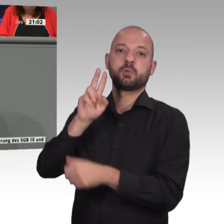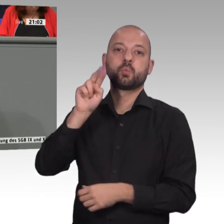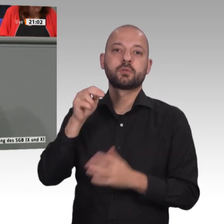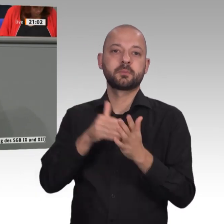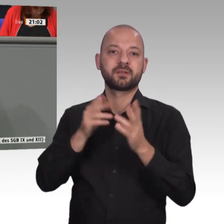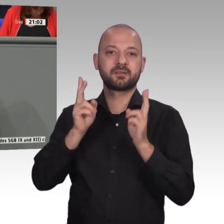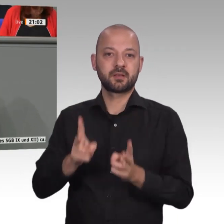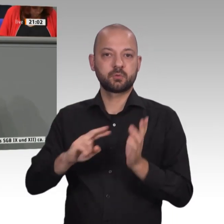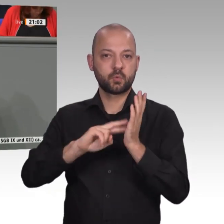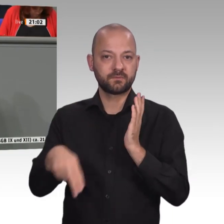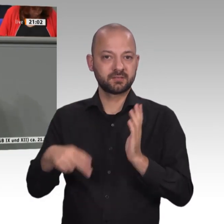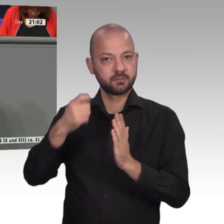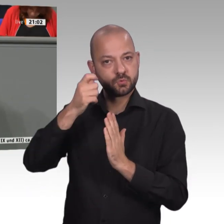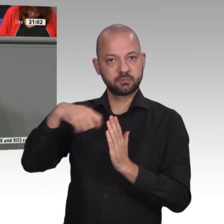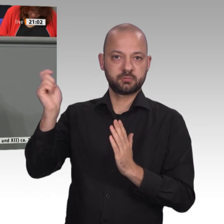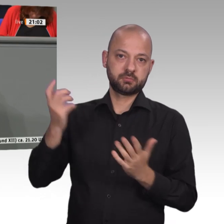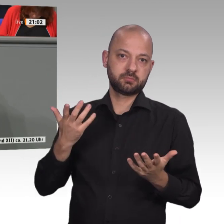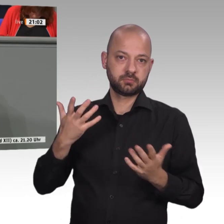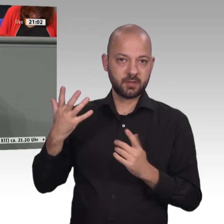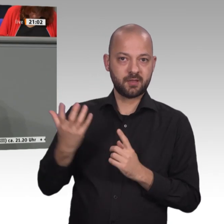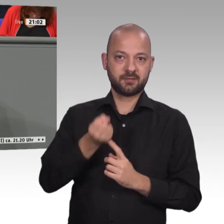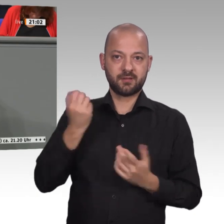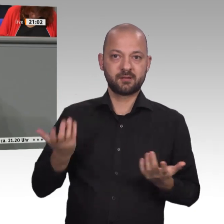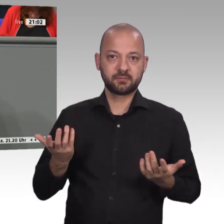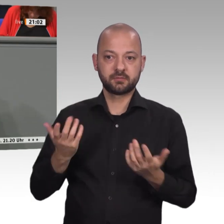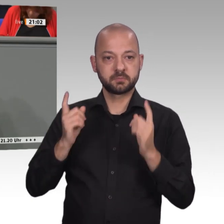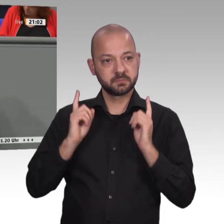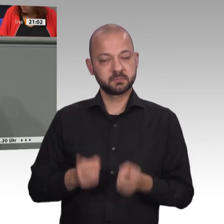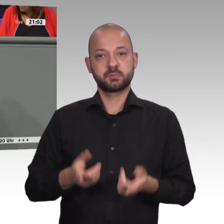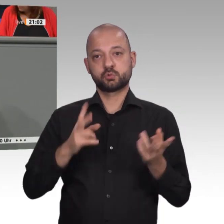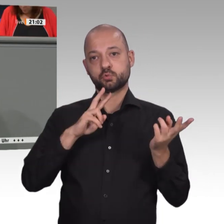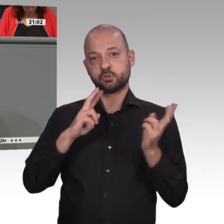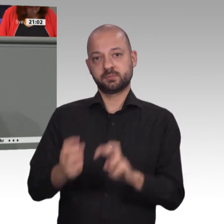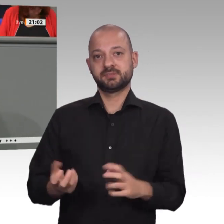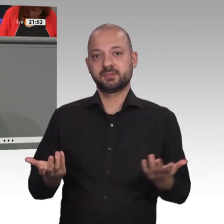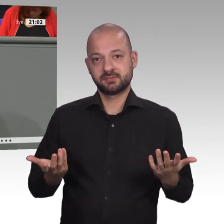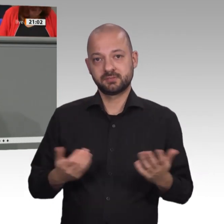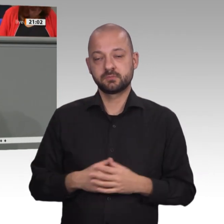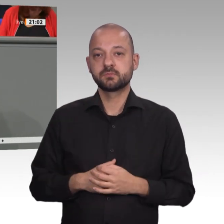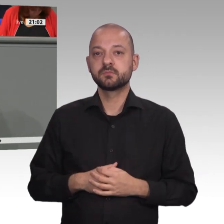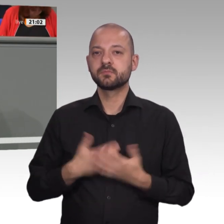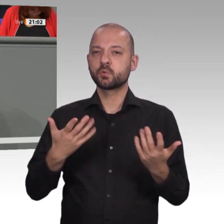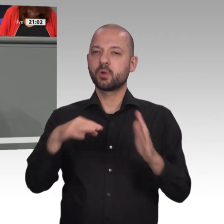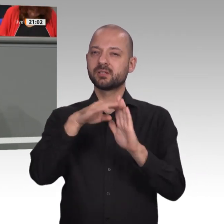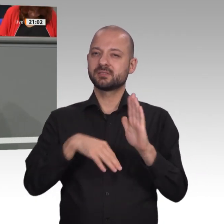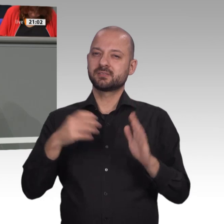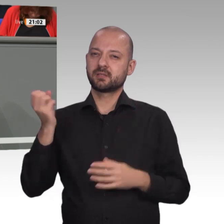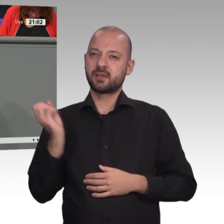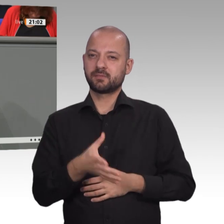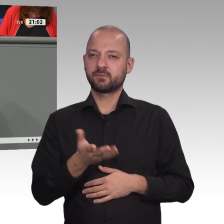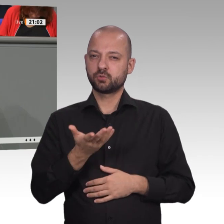ist festzuhalten, die Bundesregierung nimmt einige wichtige Korrekturen vor. die aber leider nicht weit genug gehen. Auch durch das